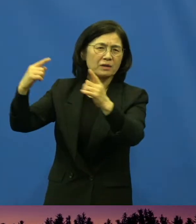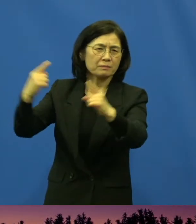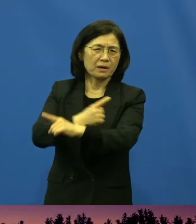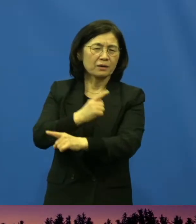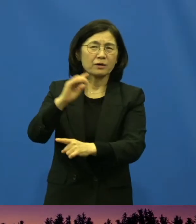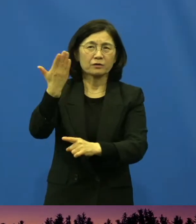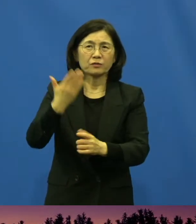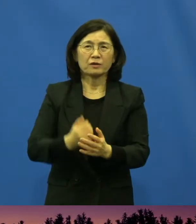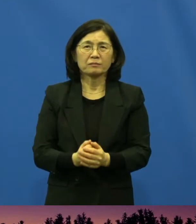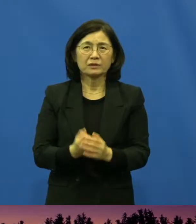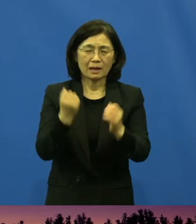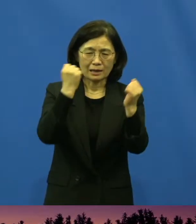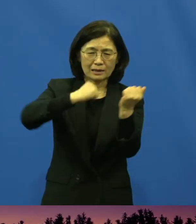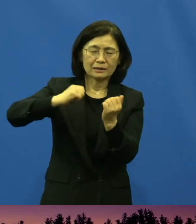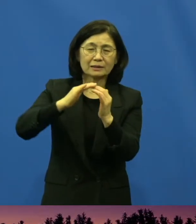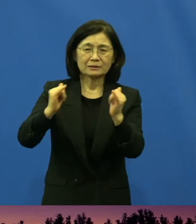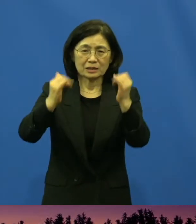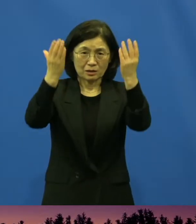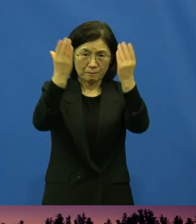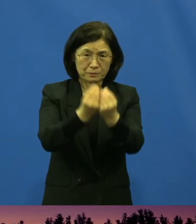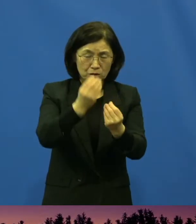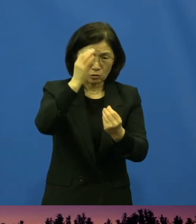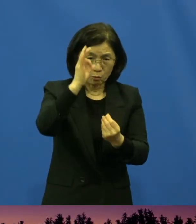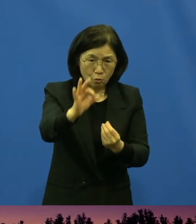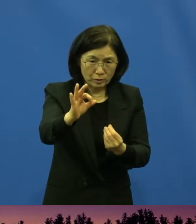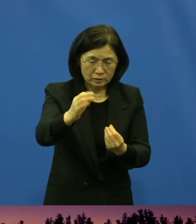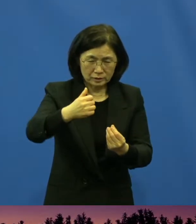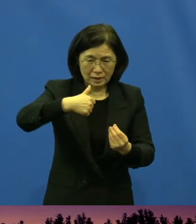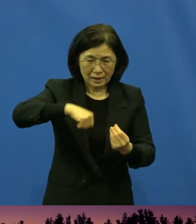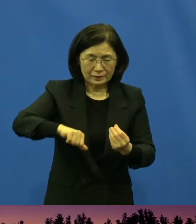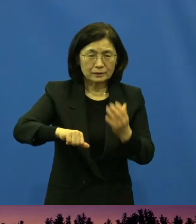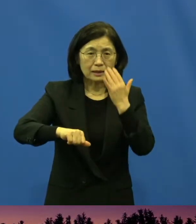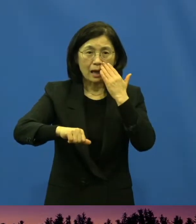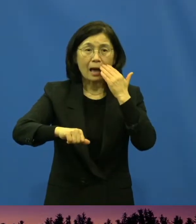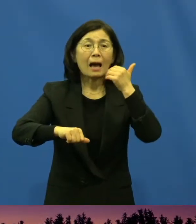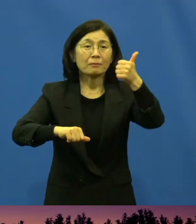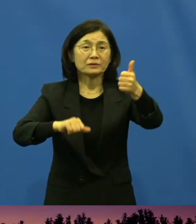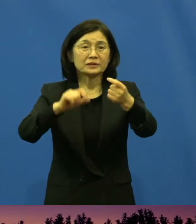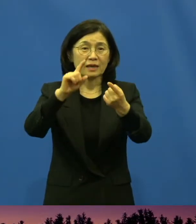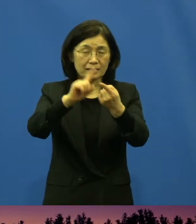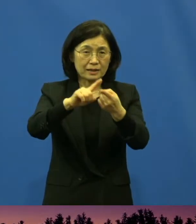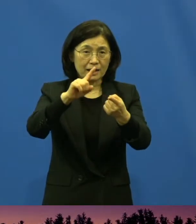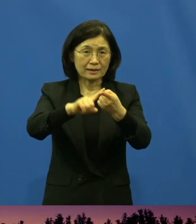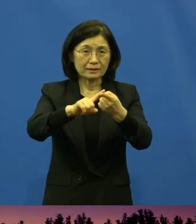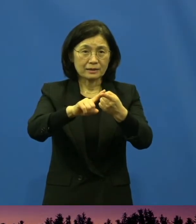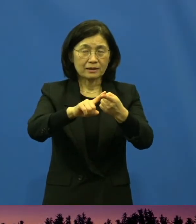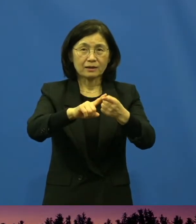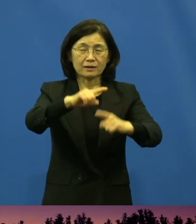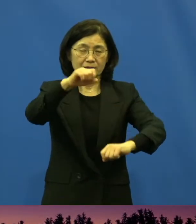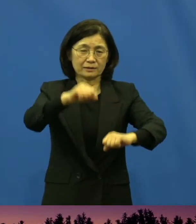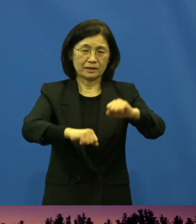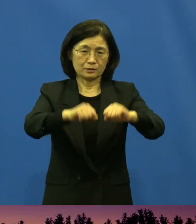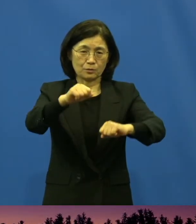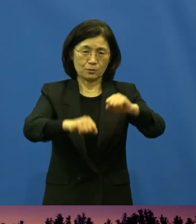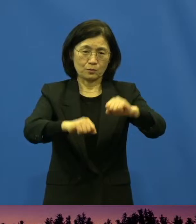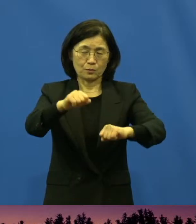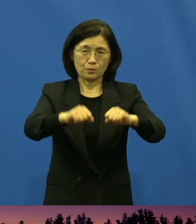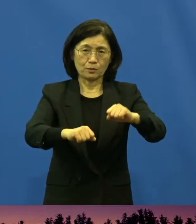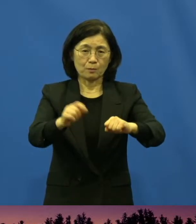탕자의 비유에서 보죠. 아버지에 대한 태도가 안 좋죠. 그러니까 거꾸로 가잖아요. 아버지 집을 떠나는